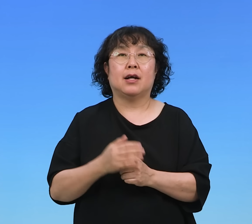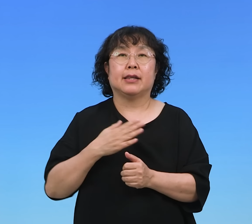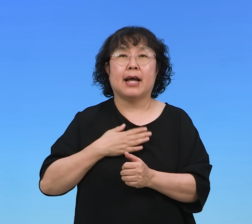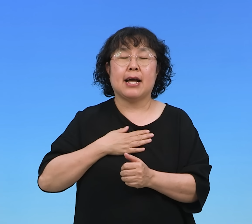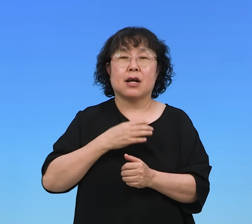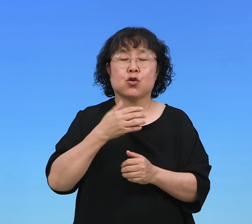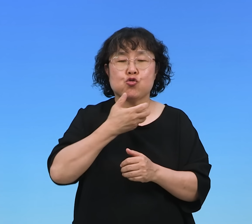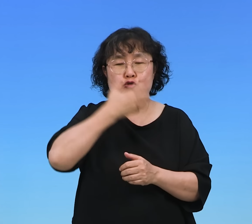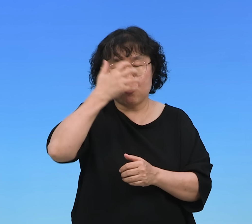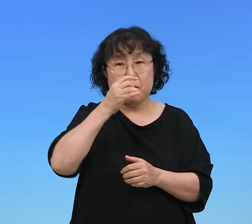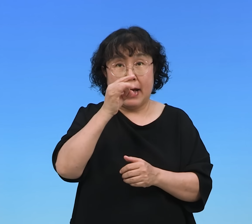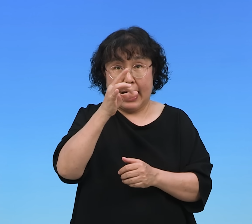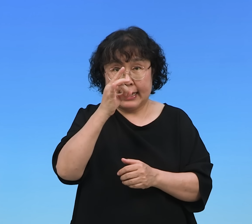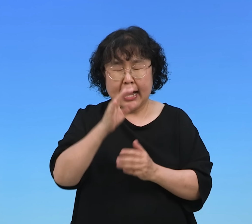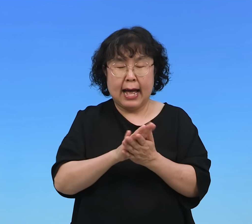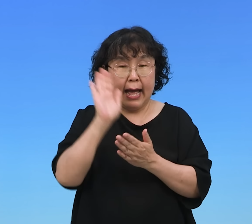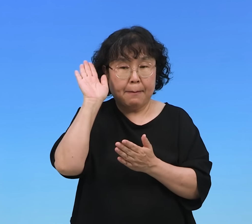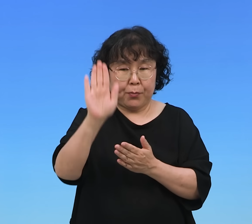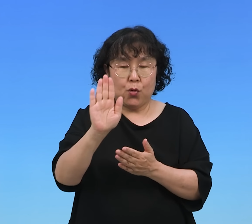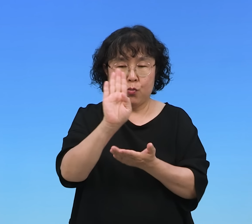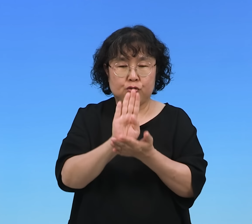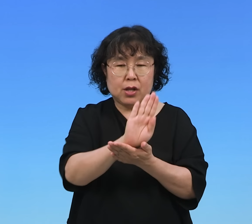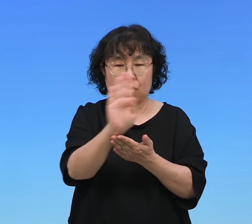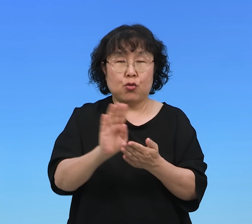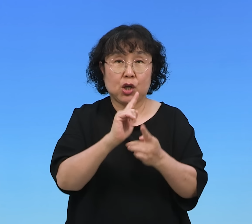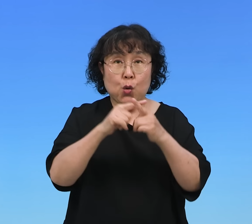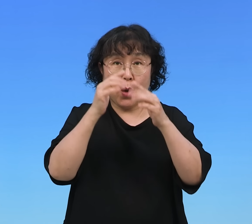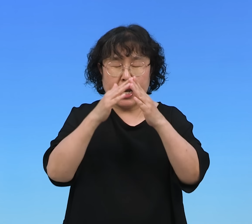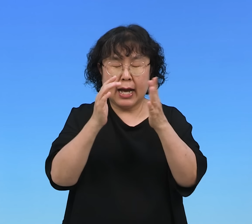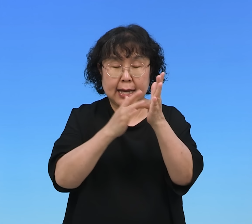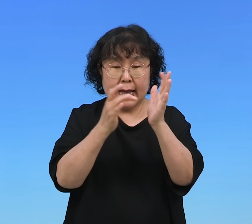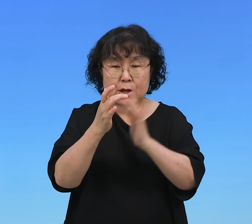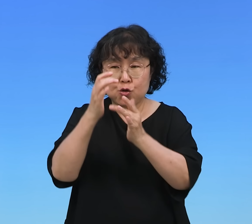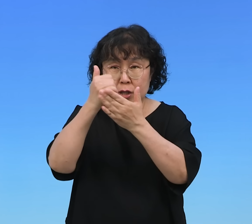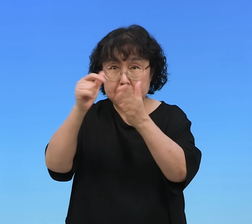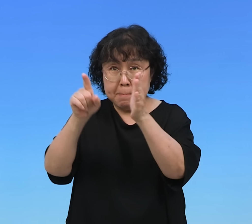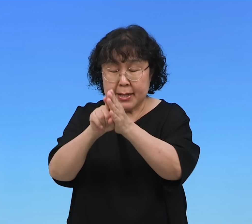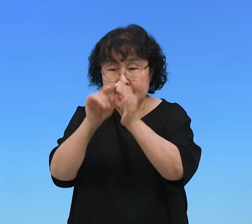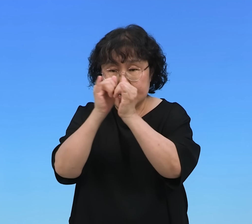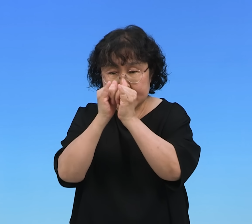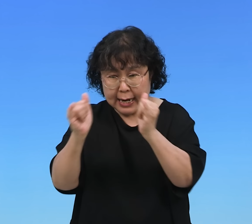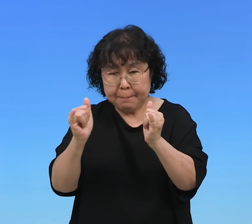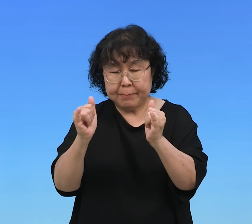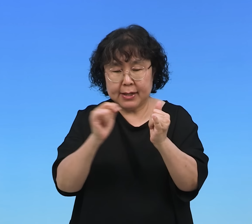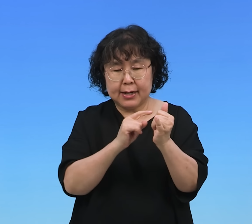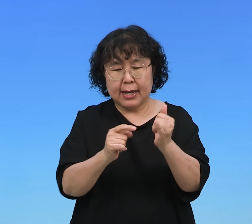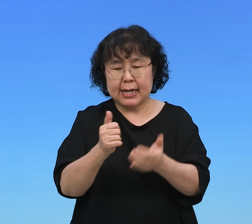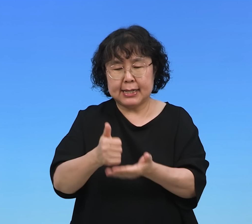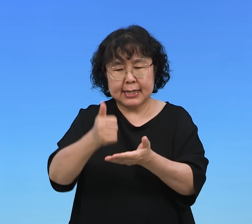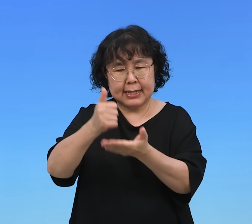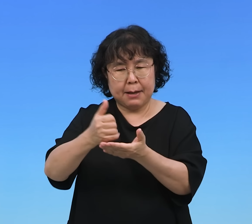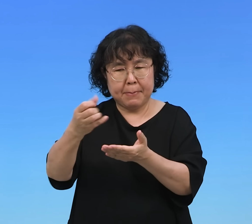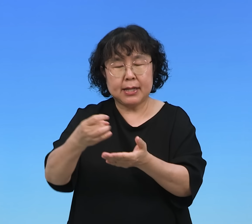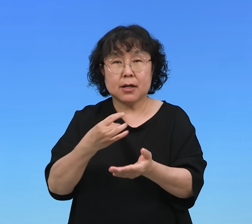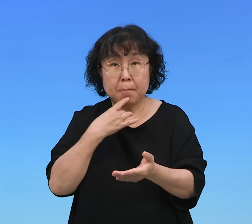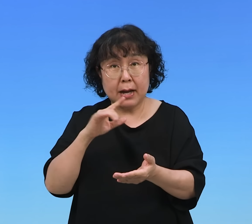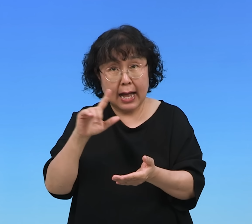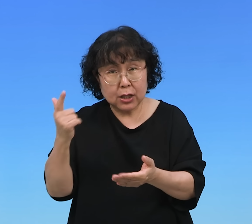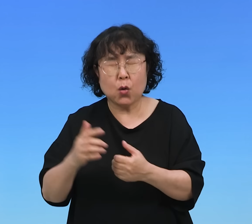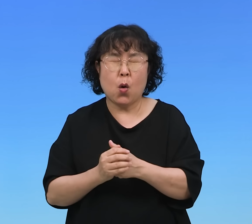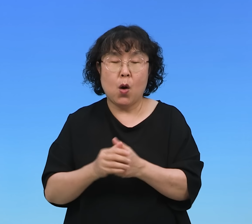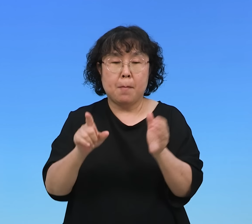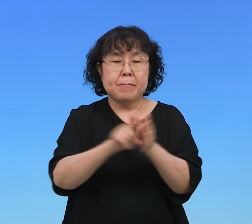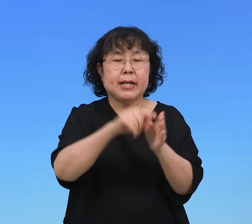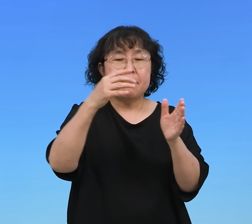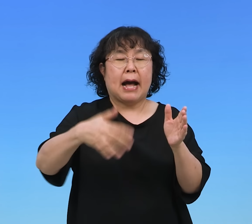꿈은 하나예요. 하나님 장차 분당 우리 교회가 예수 믿는 사람들에게 칭찬 듣는 교회 정도가 아니라